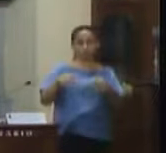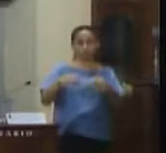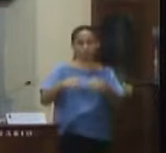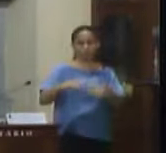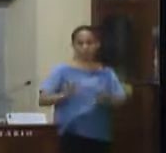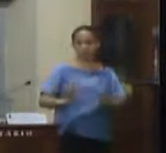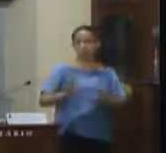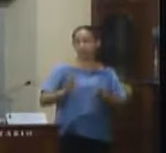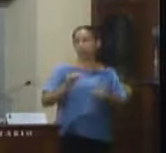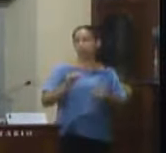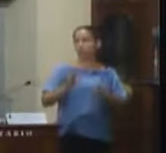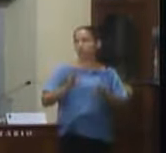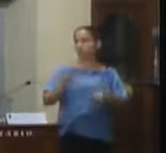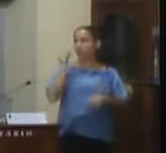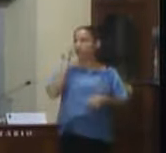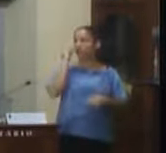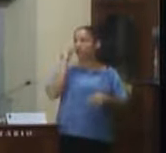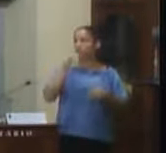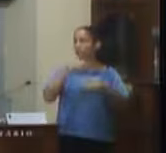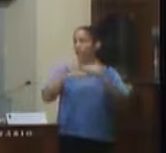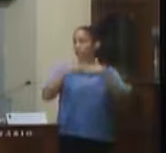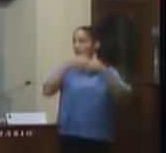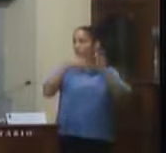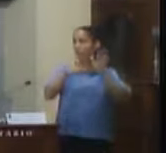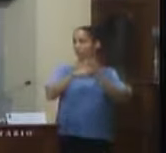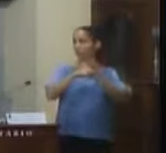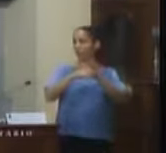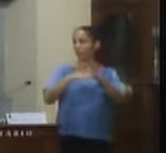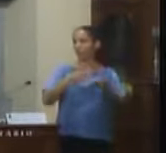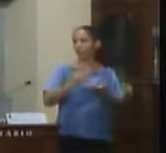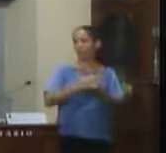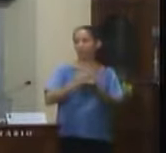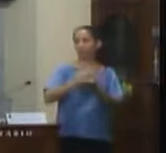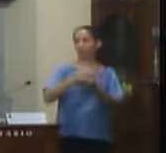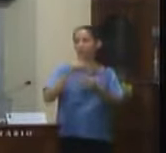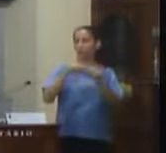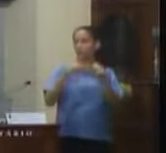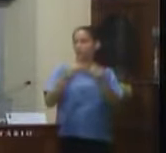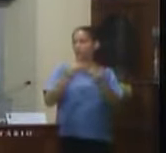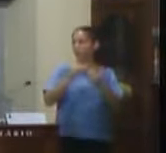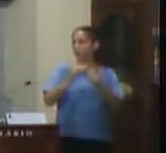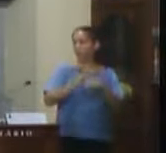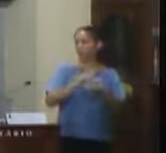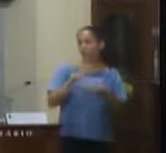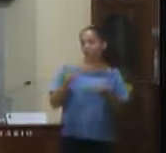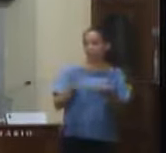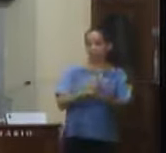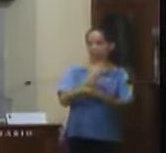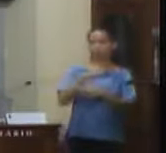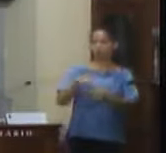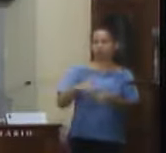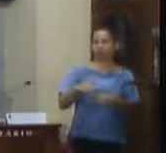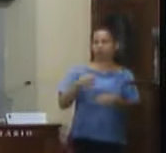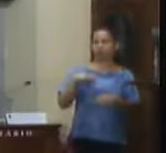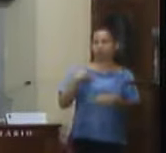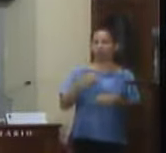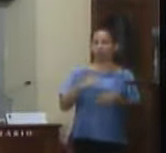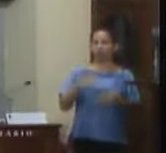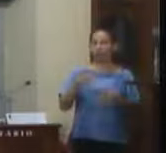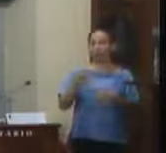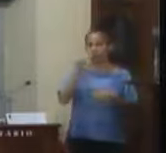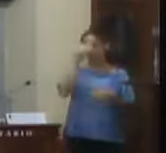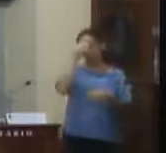veículos, mas também tinha que ter uma normatização para que tudo isso pudesse começar a acontecer. Então, a gente fez essa propositura dessa